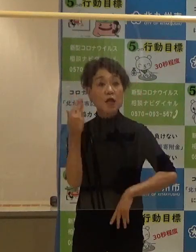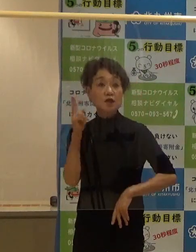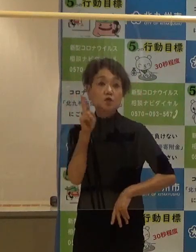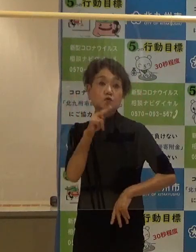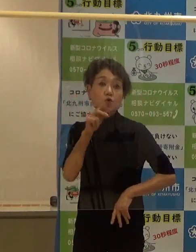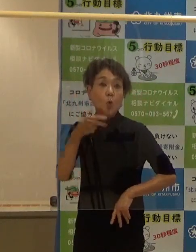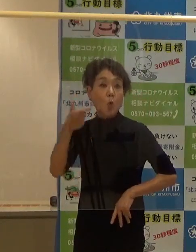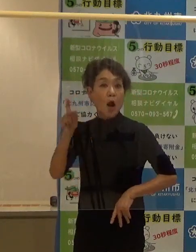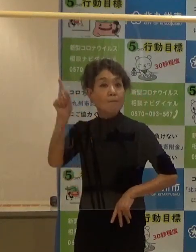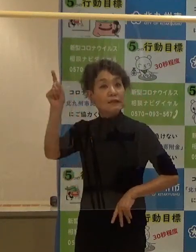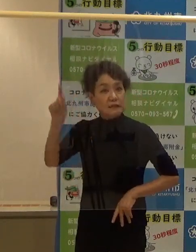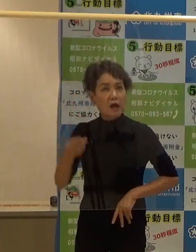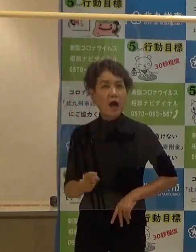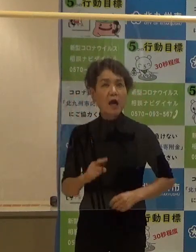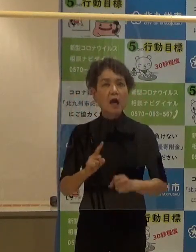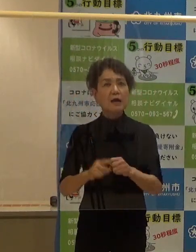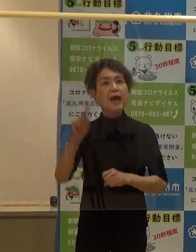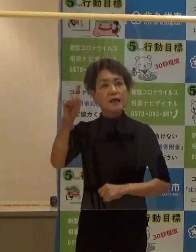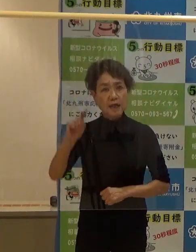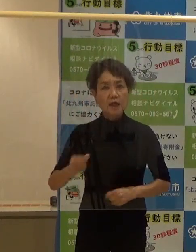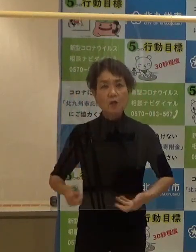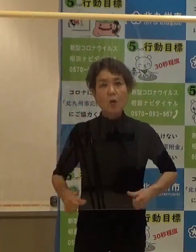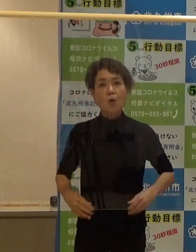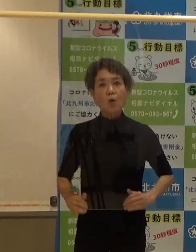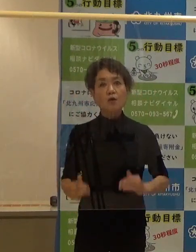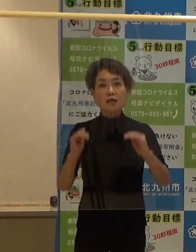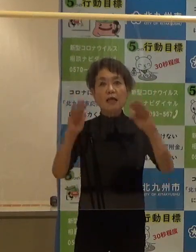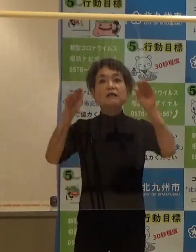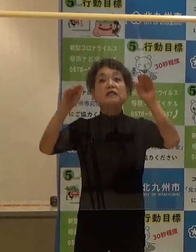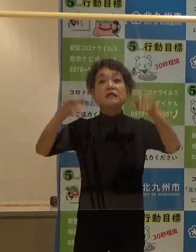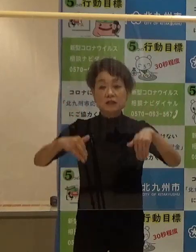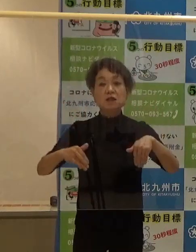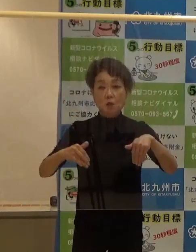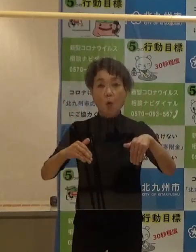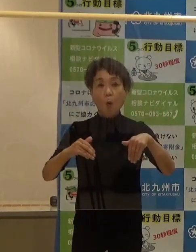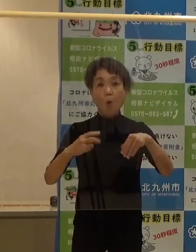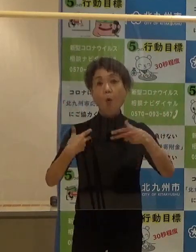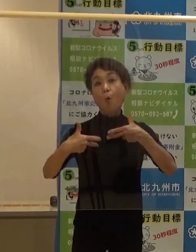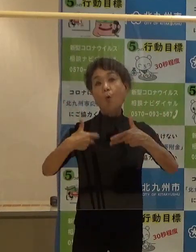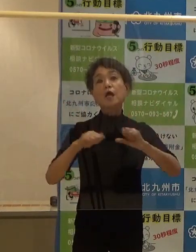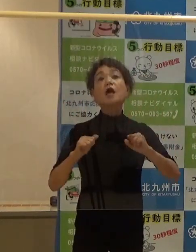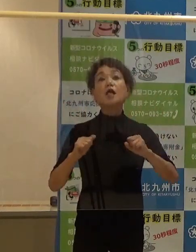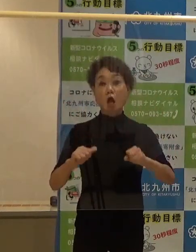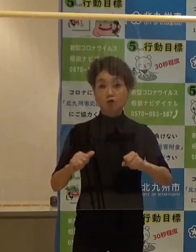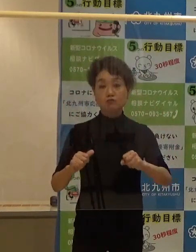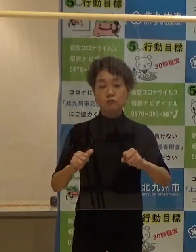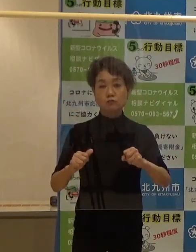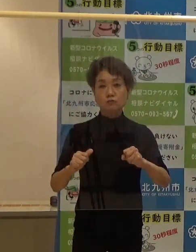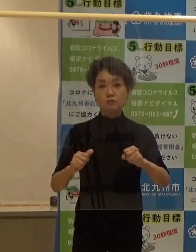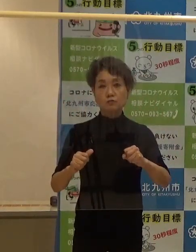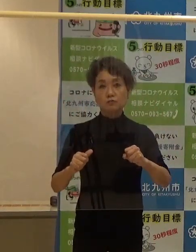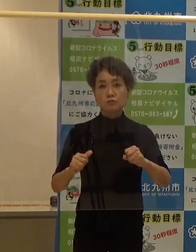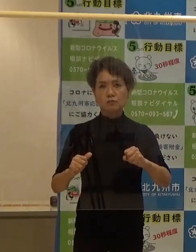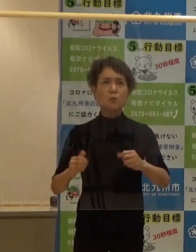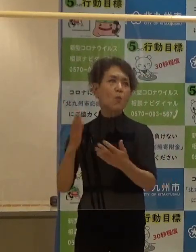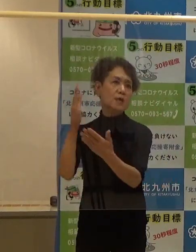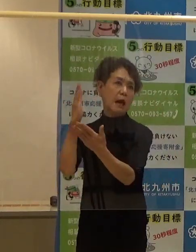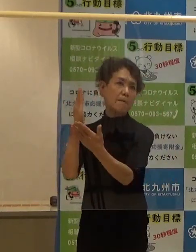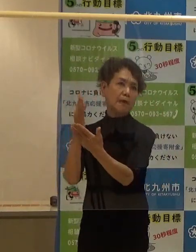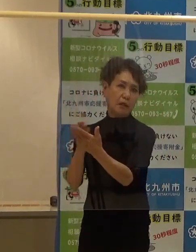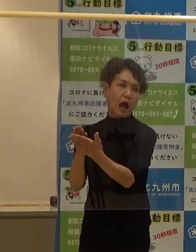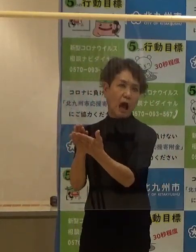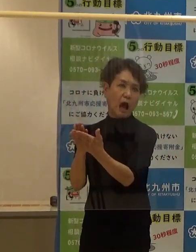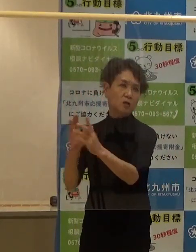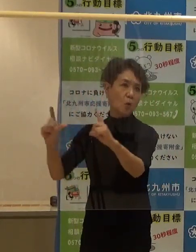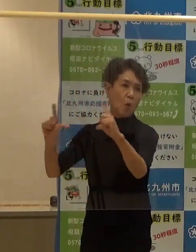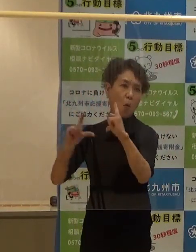が来年の成人式を、オンラインでやると、もう横浜アリーナに一堂に会するというのをやめたというふうに報道があり